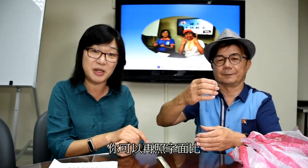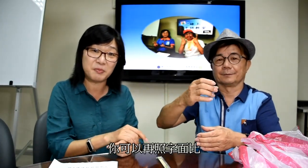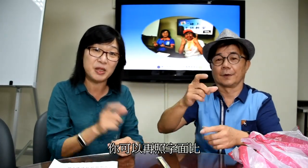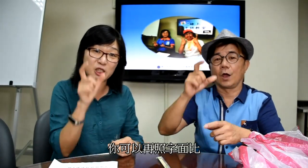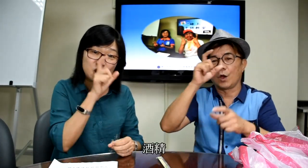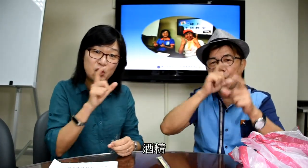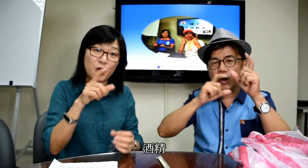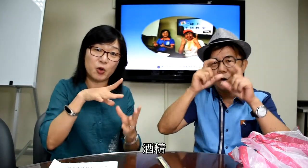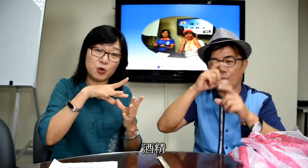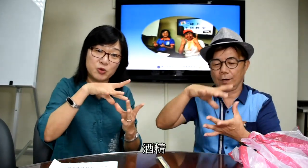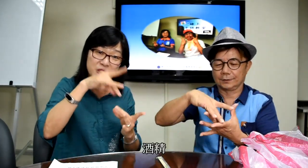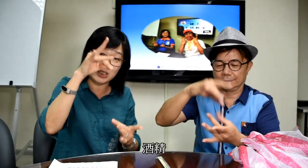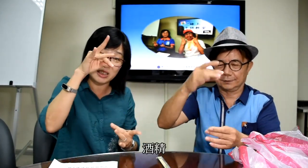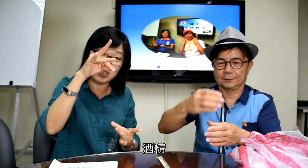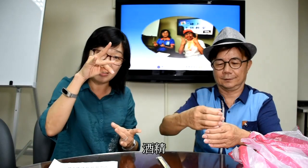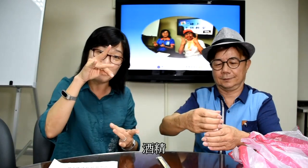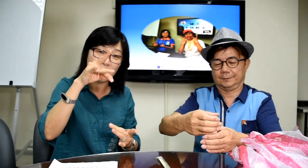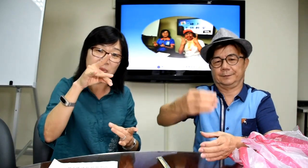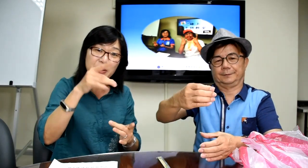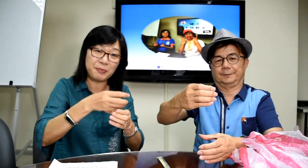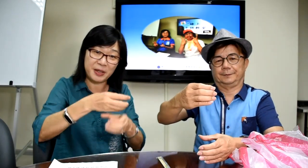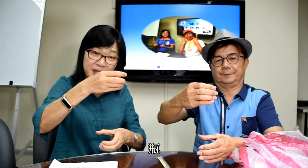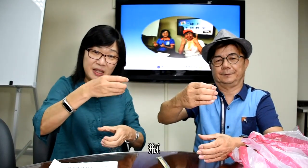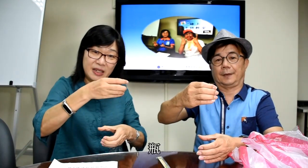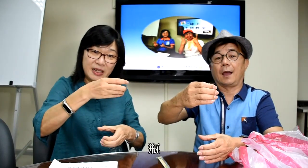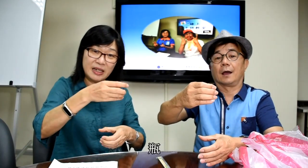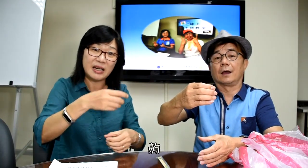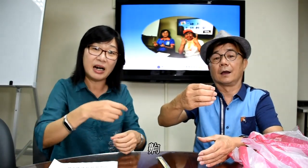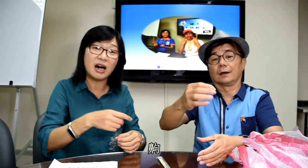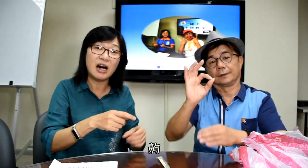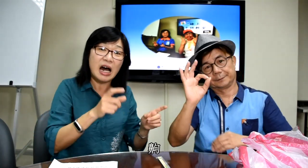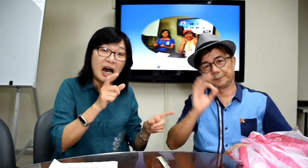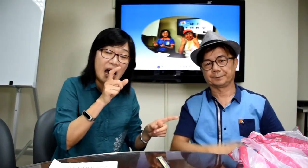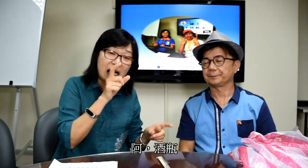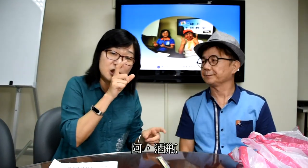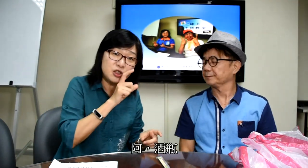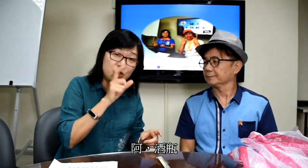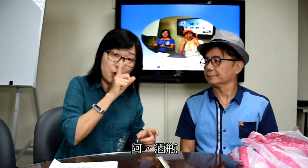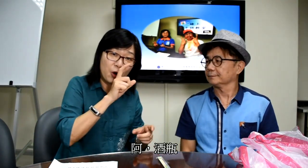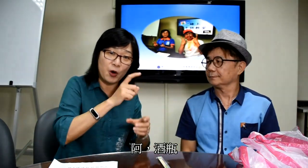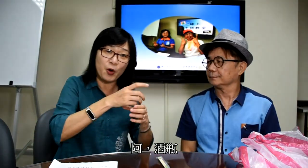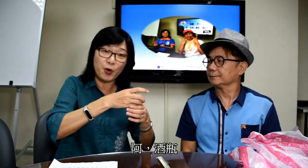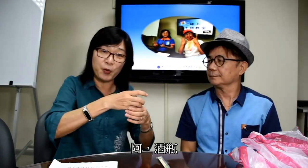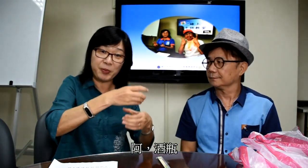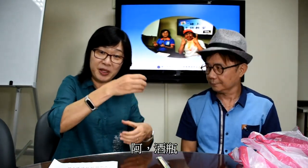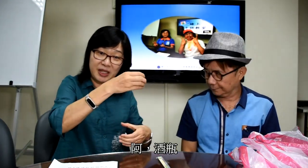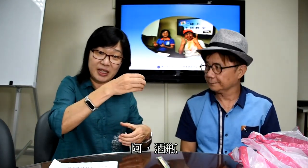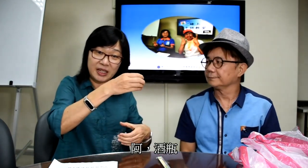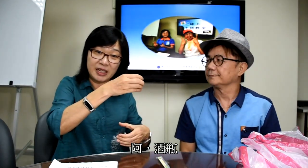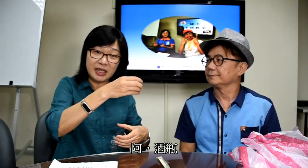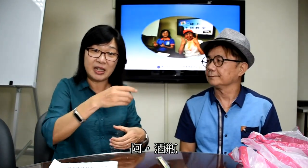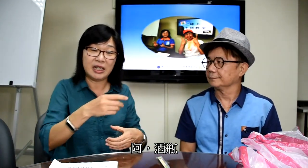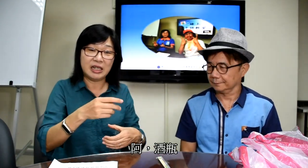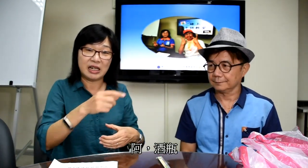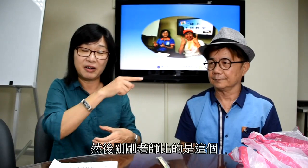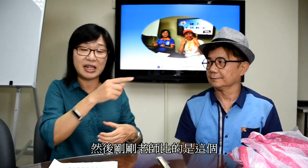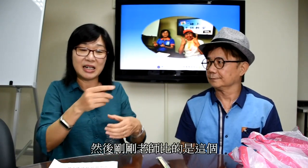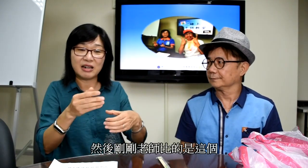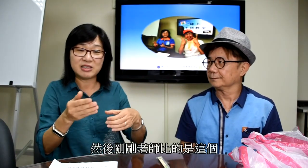比酒精瓶，好啊，酒瓶。然后刚刚老师比